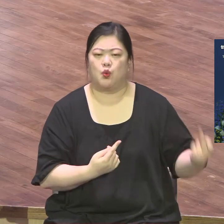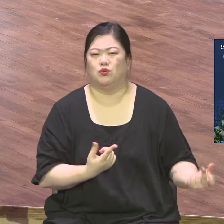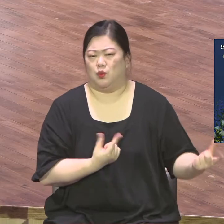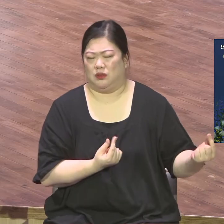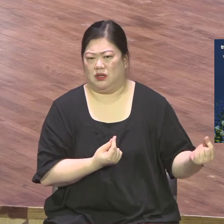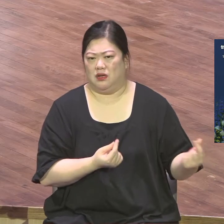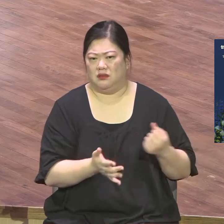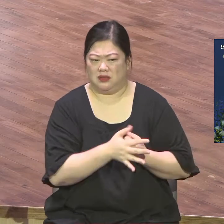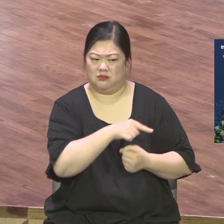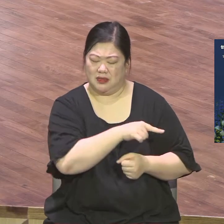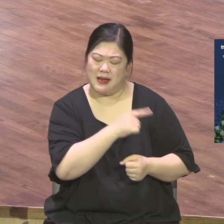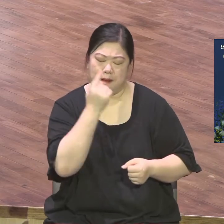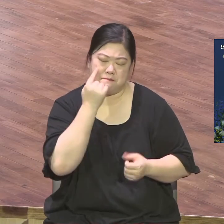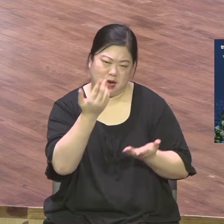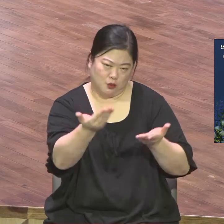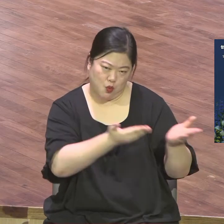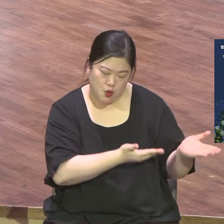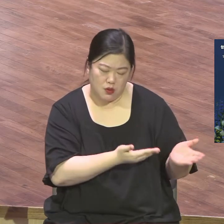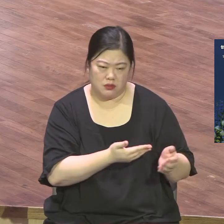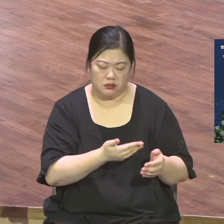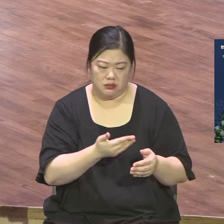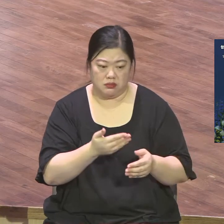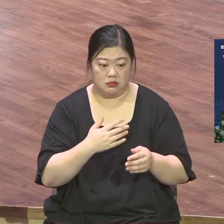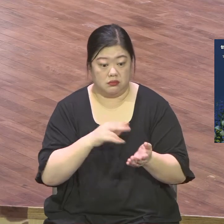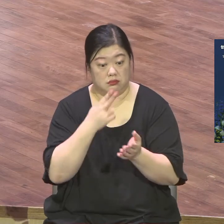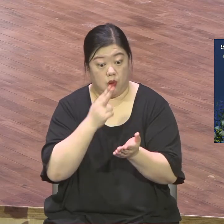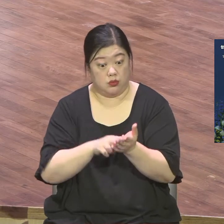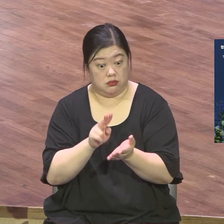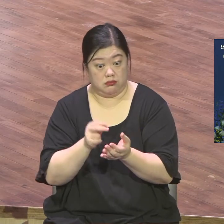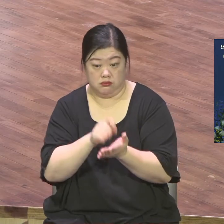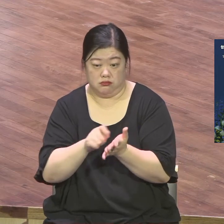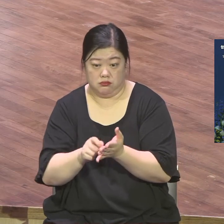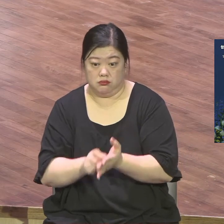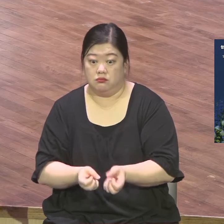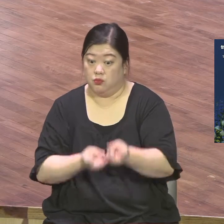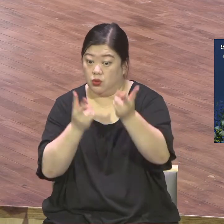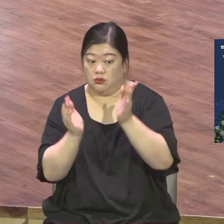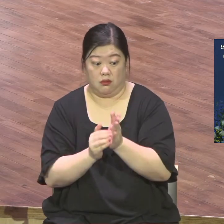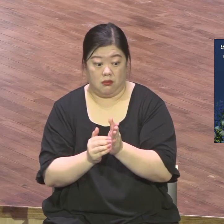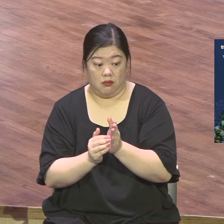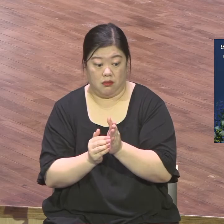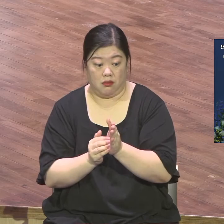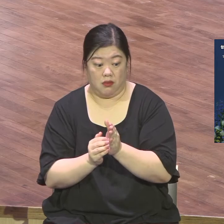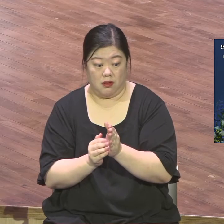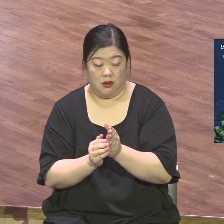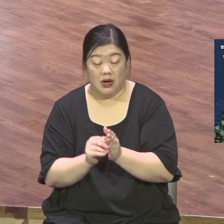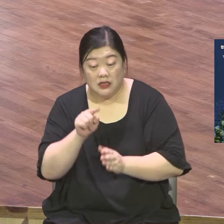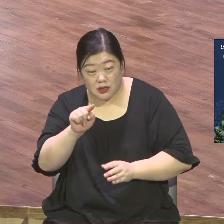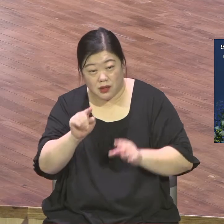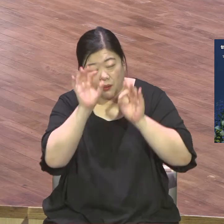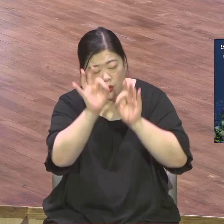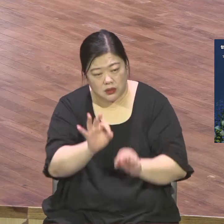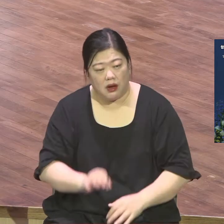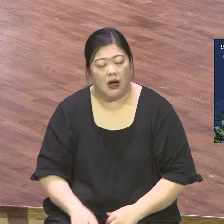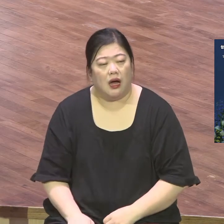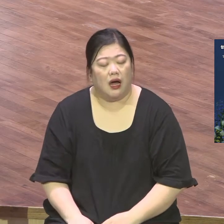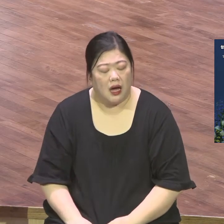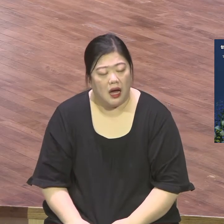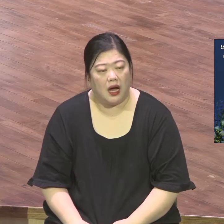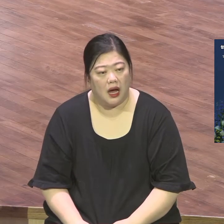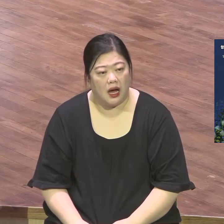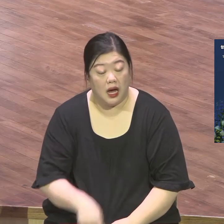그래서 우리가 감옥 에서 나온 분들 또 유치장 전도 교도소 전도를 하는